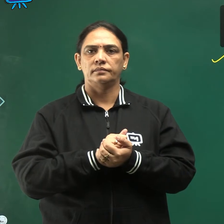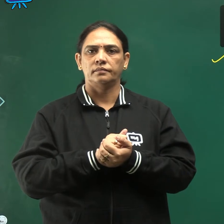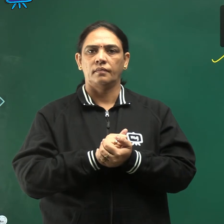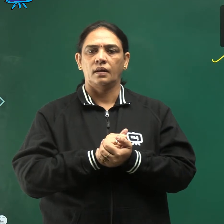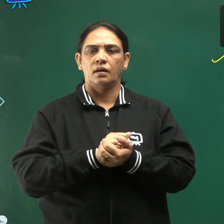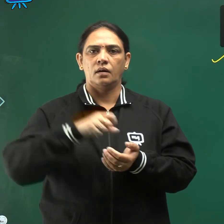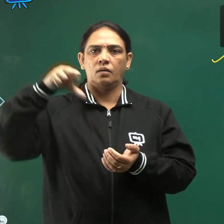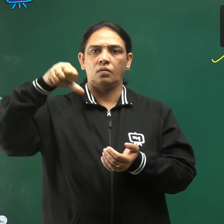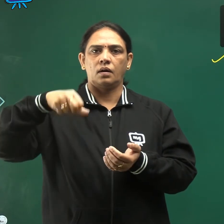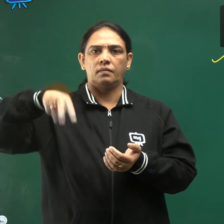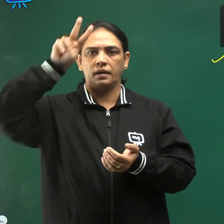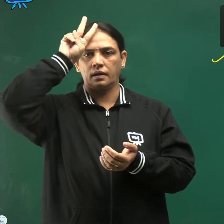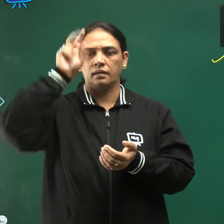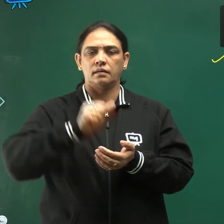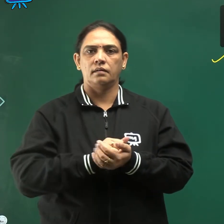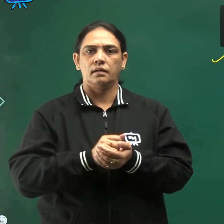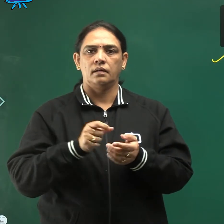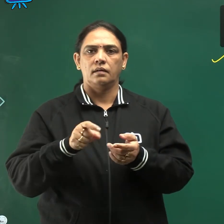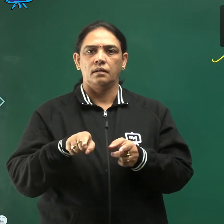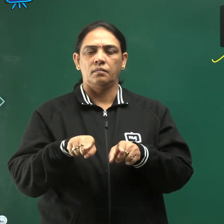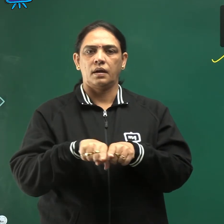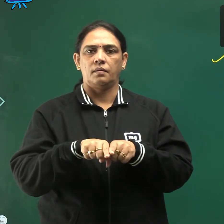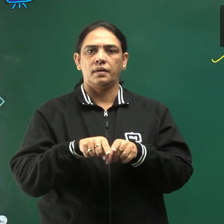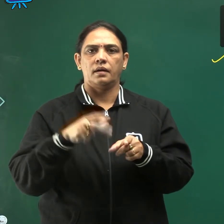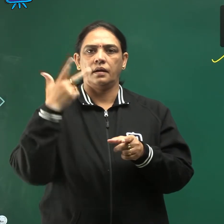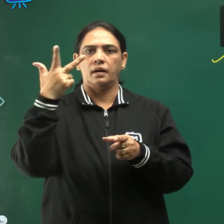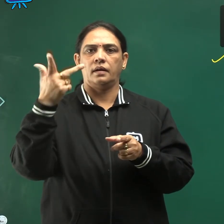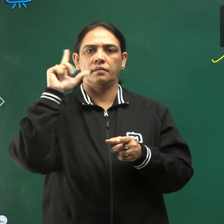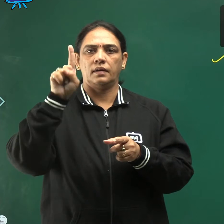9 का वर्ग बराबर 81